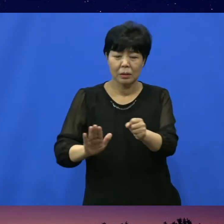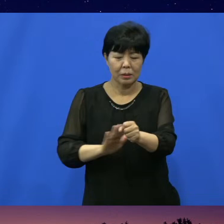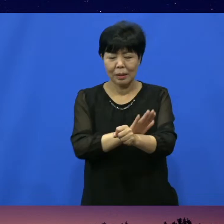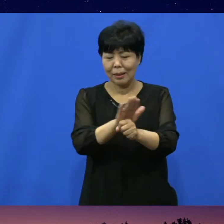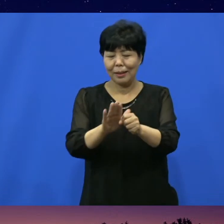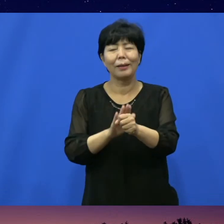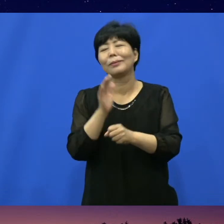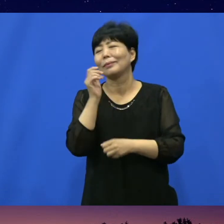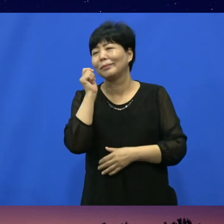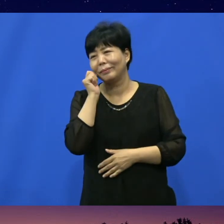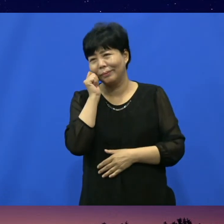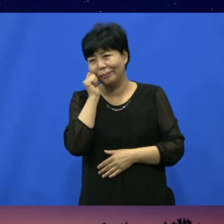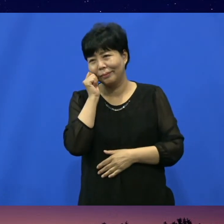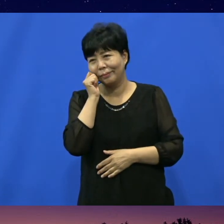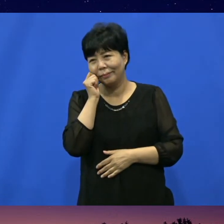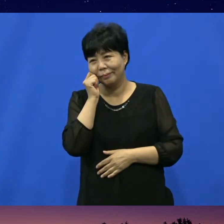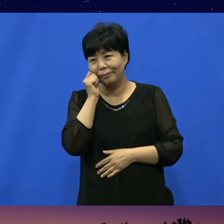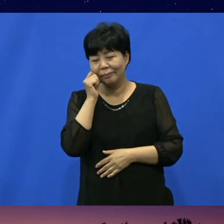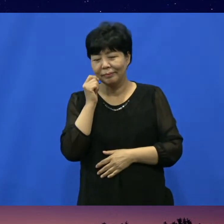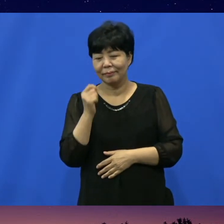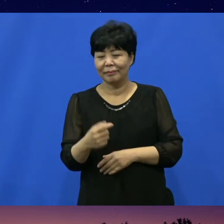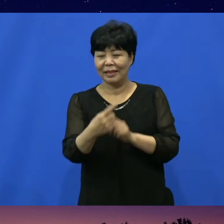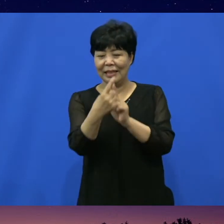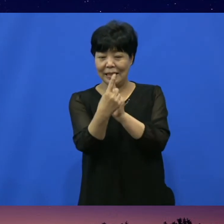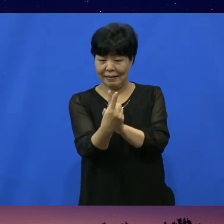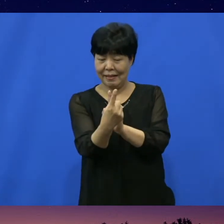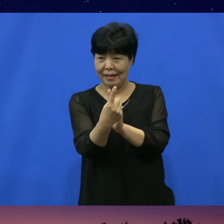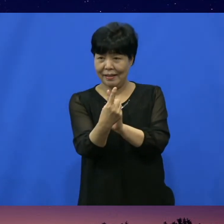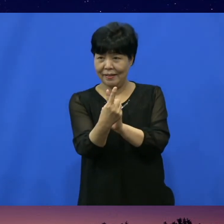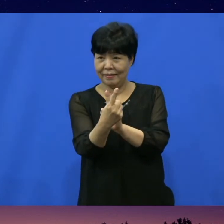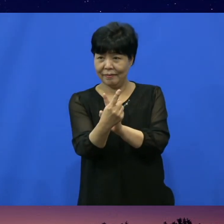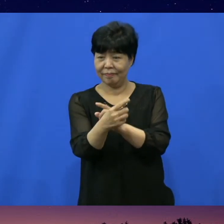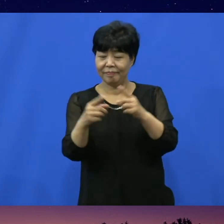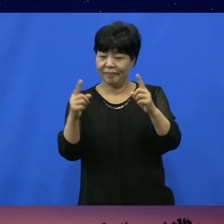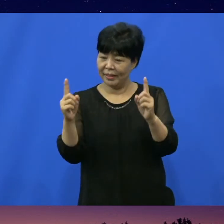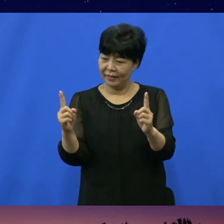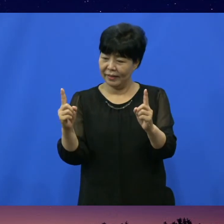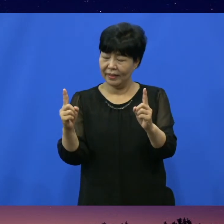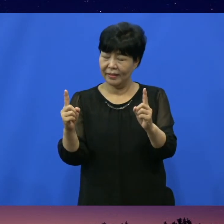수평적이어야 돼요. 1대1이어야 돼요. 너와 나예요.